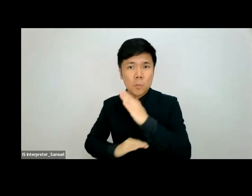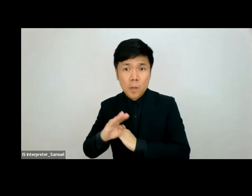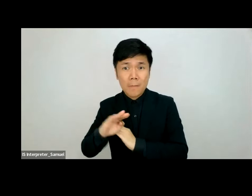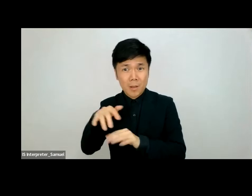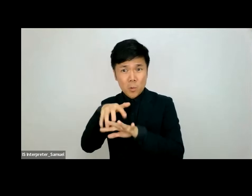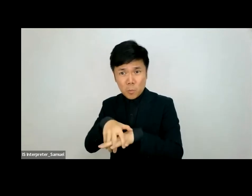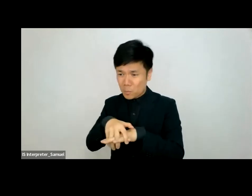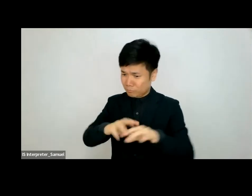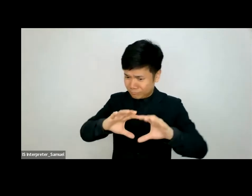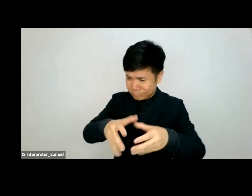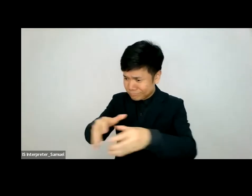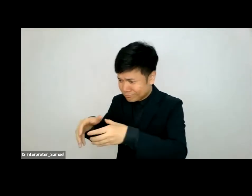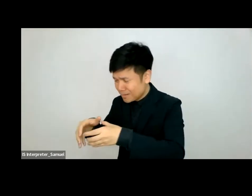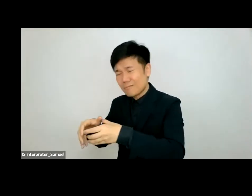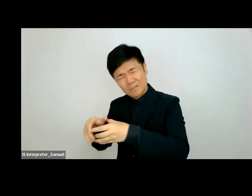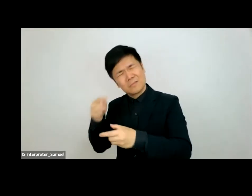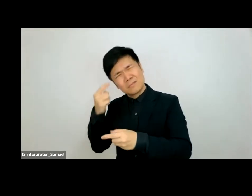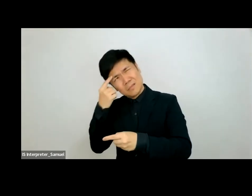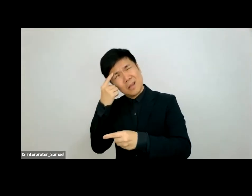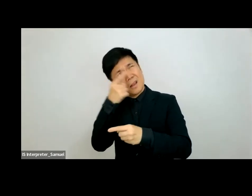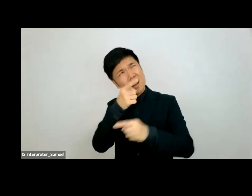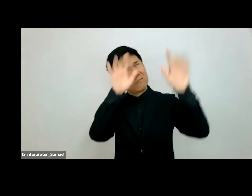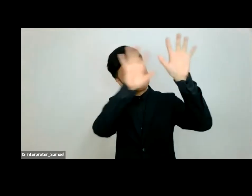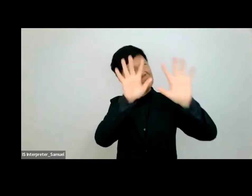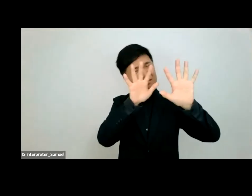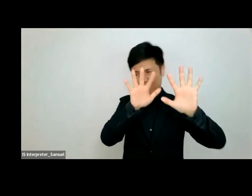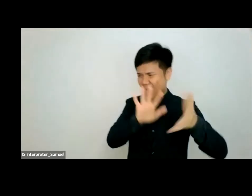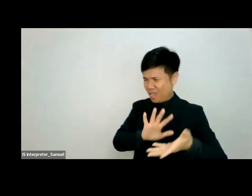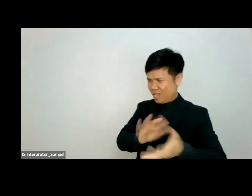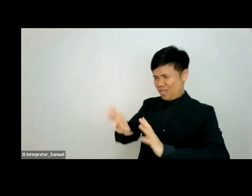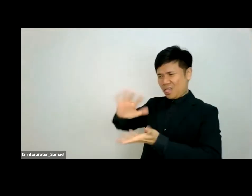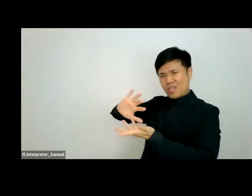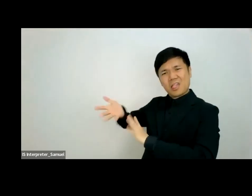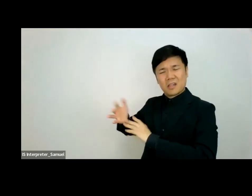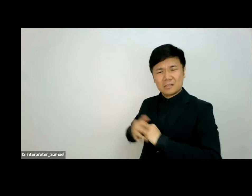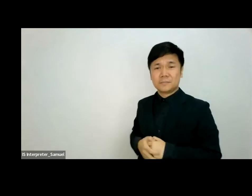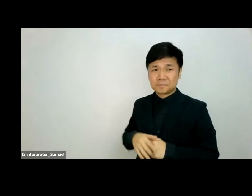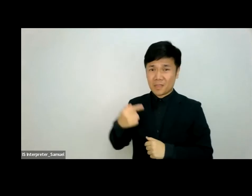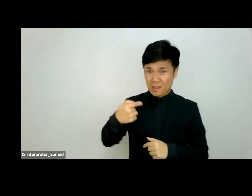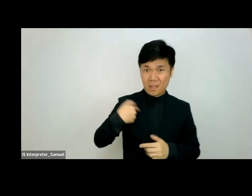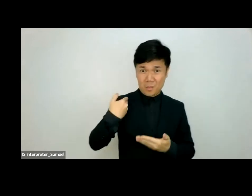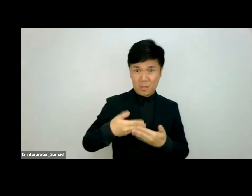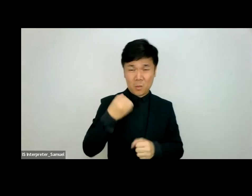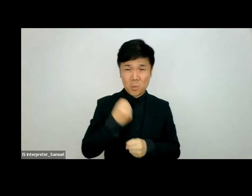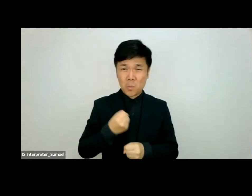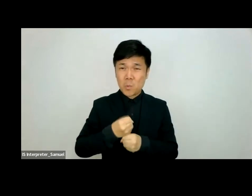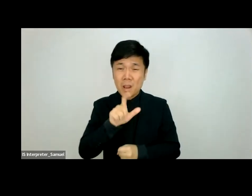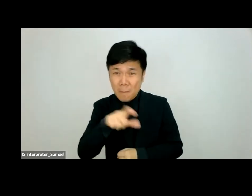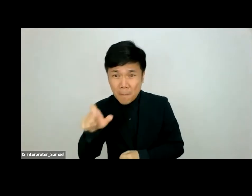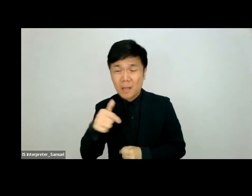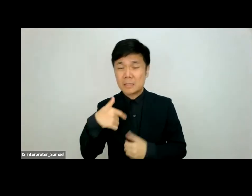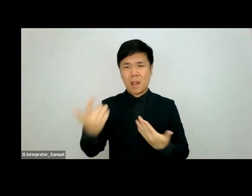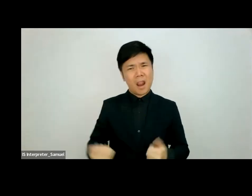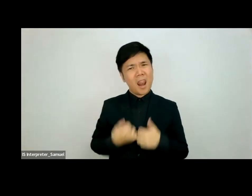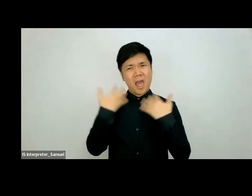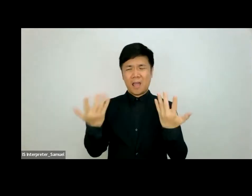vie ainsi que la vie d'autres groupes marginalisés. Nous avons notre expérience dans les pays en développement que le